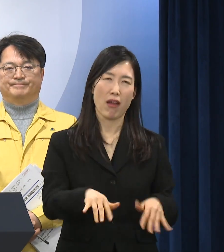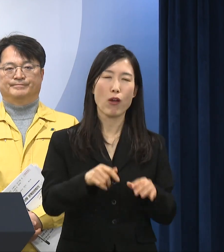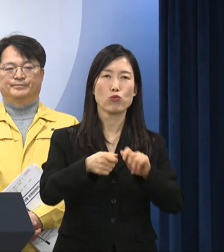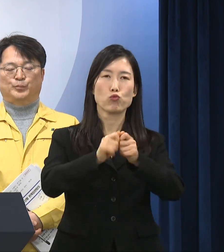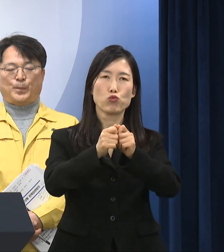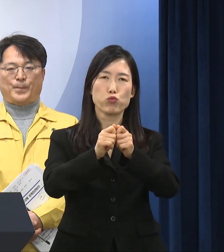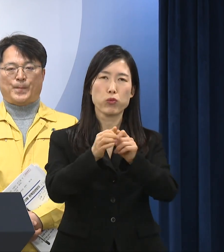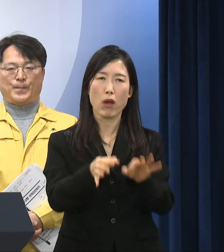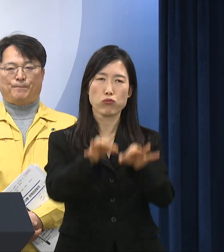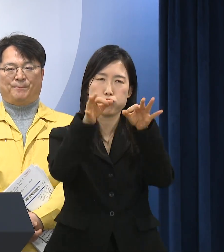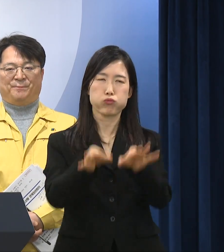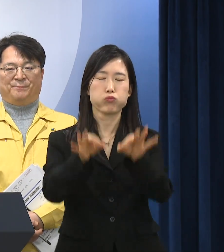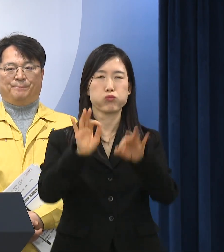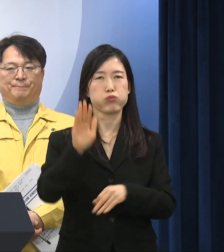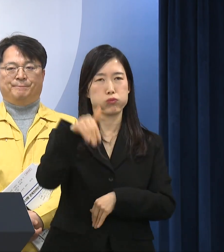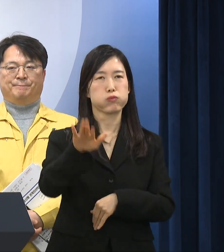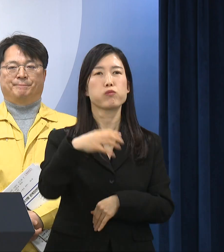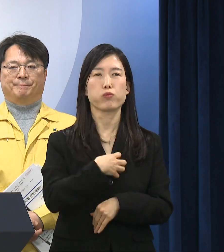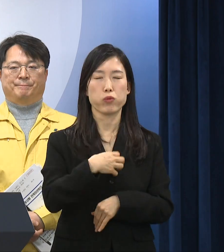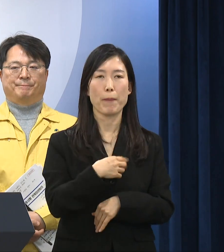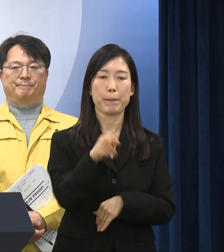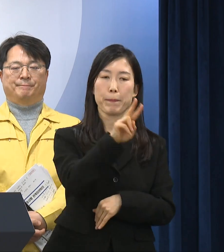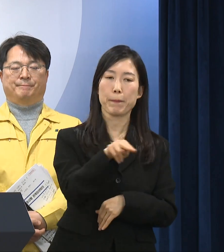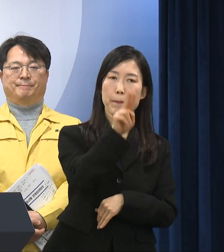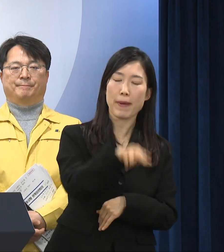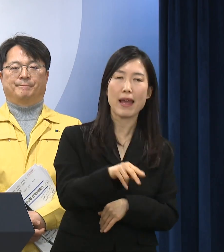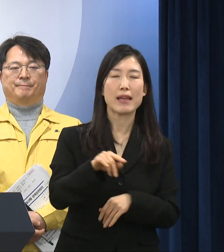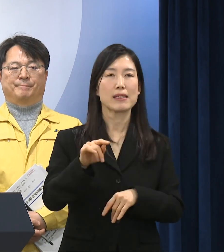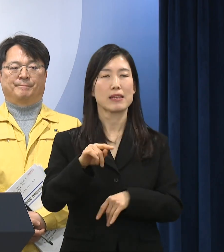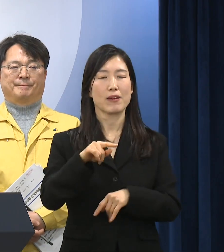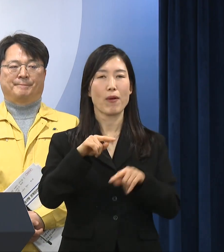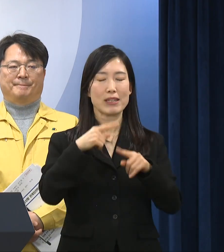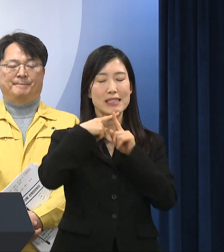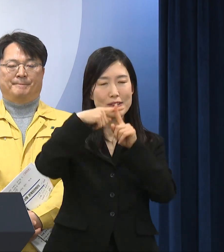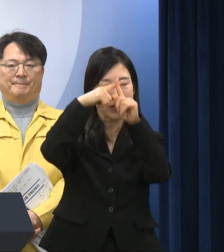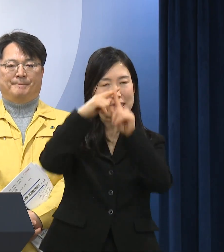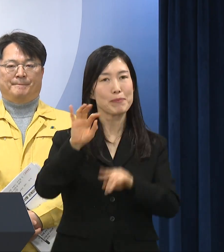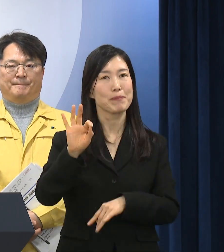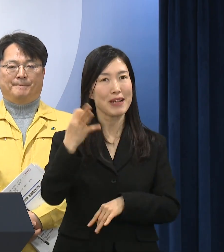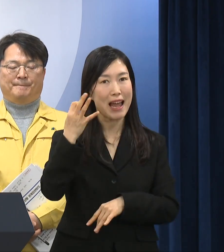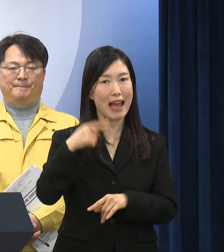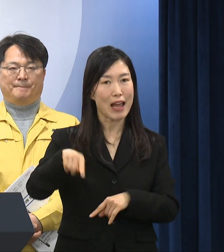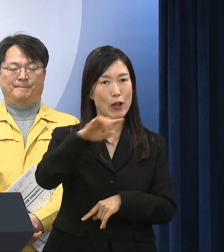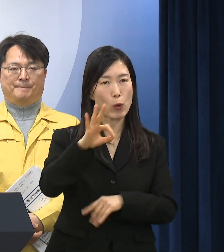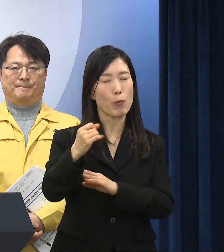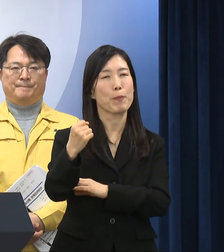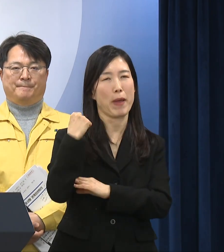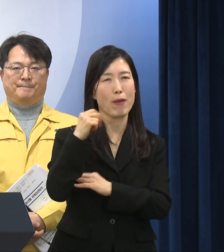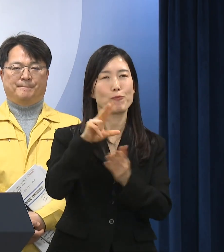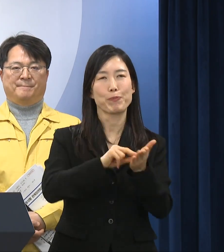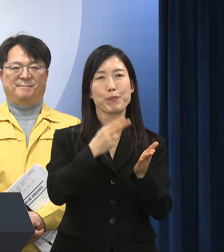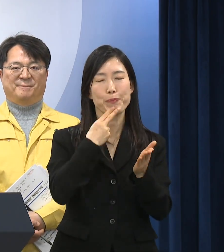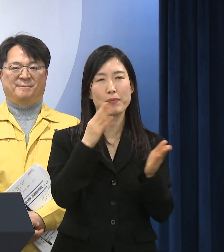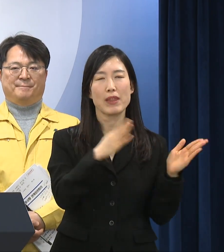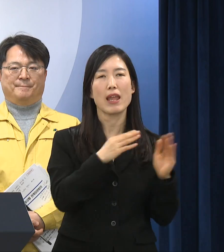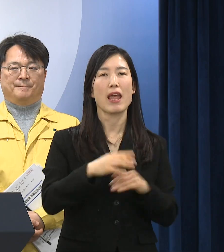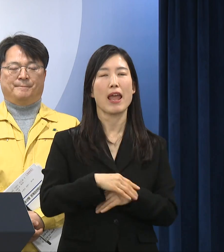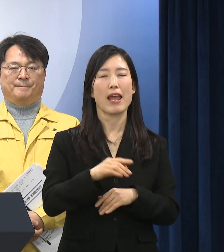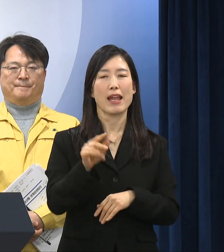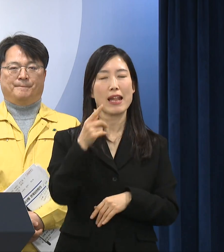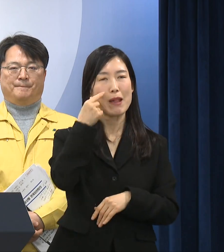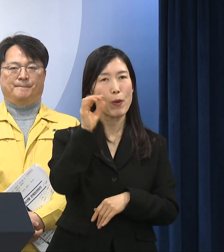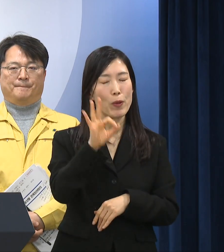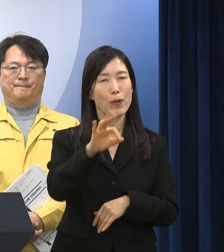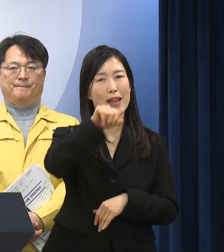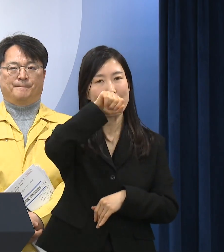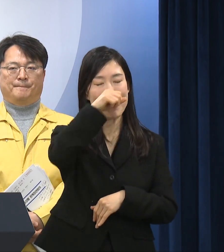주가가 혼조세를 보였습니다. 달러, 스위스 프랑 등 안전자산 성격의 통화는 강세인 반면 위안화, 엔화,